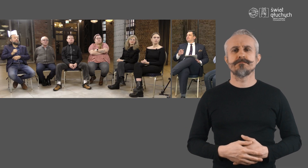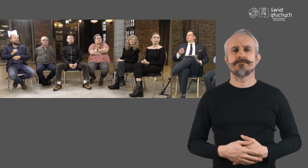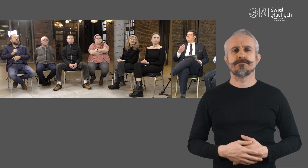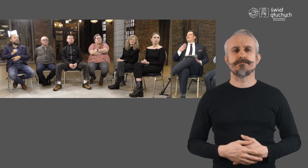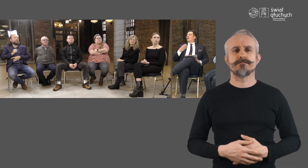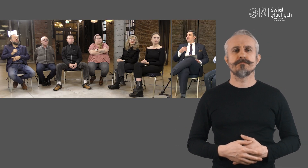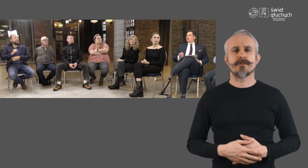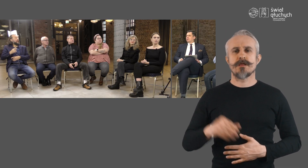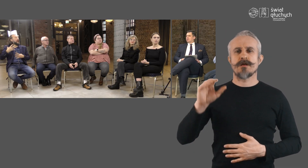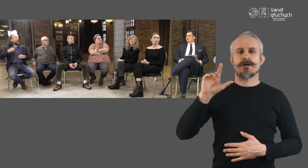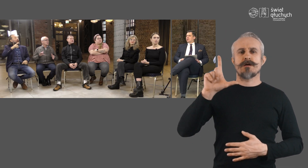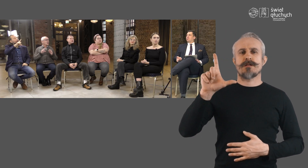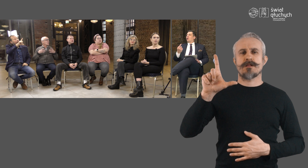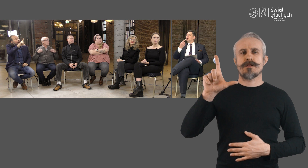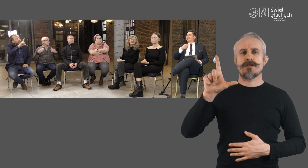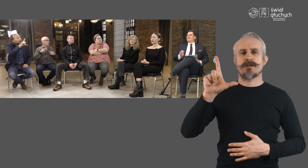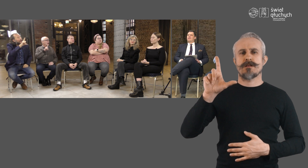mówione,